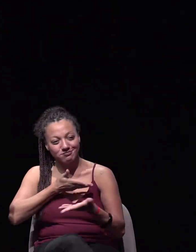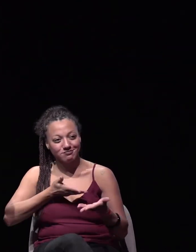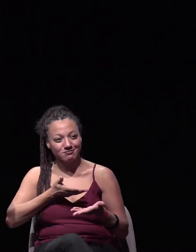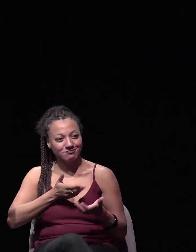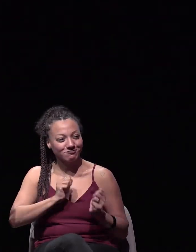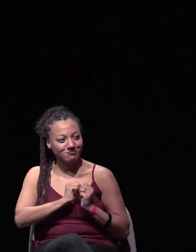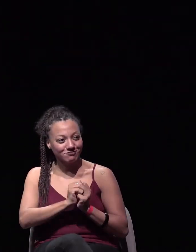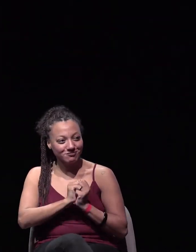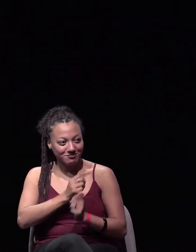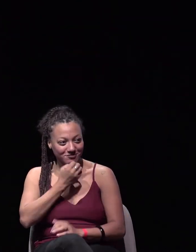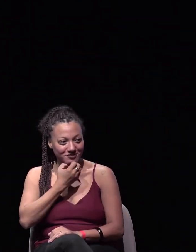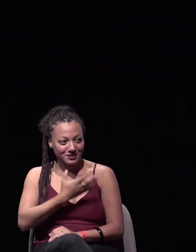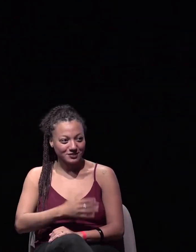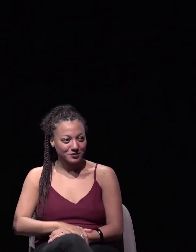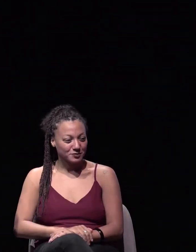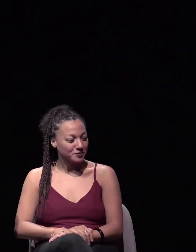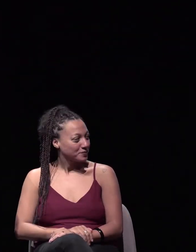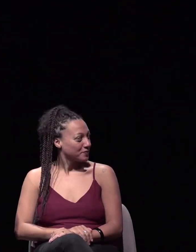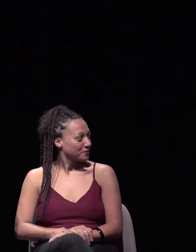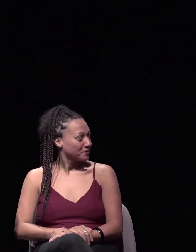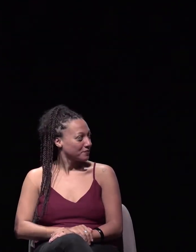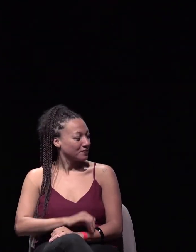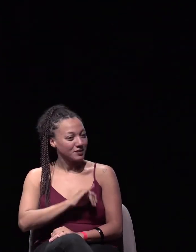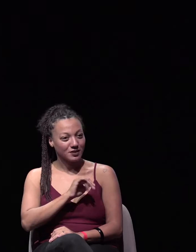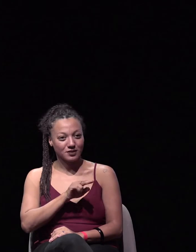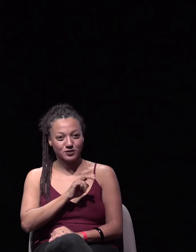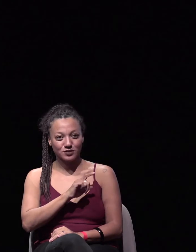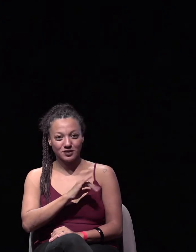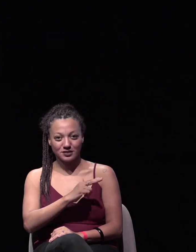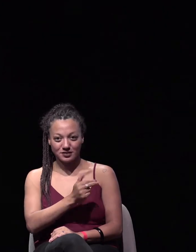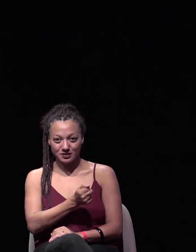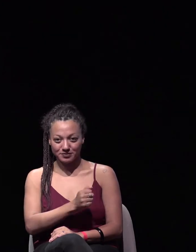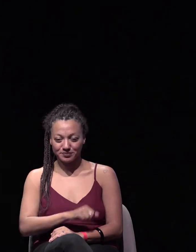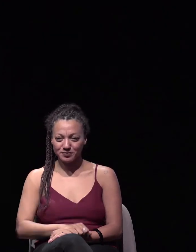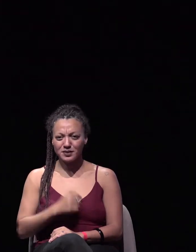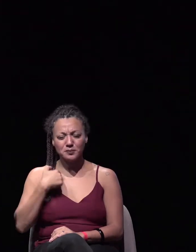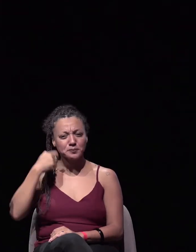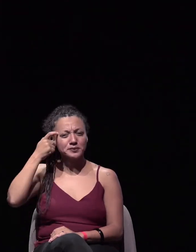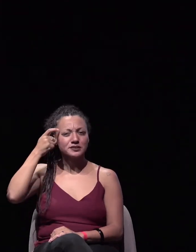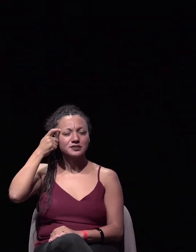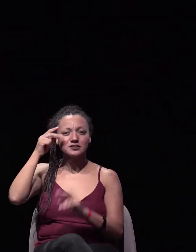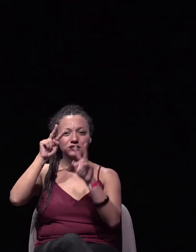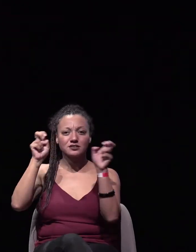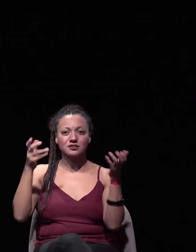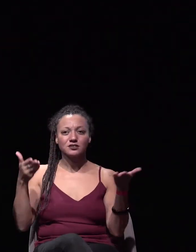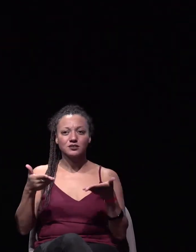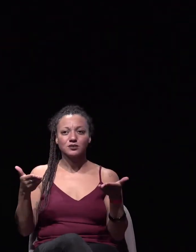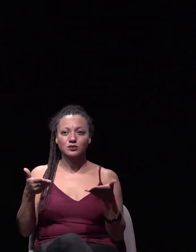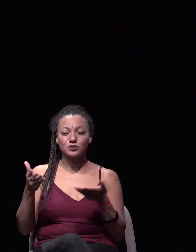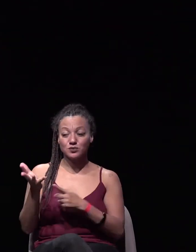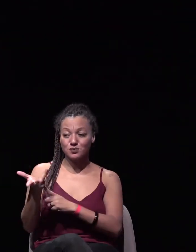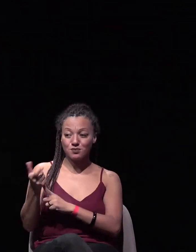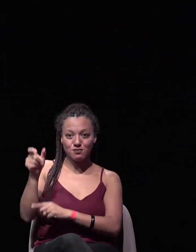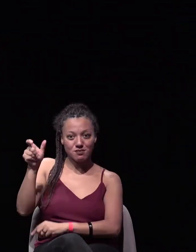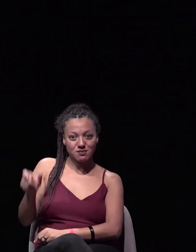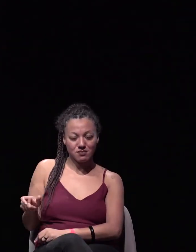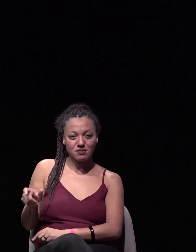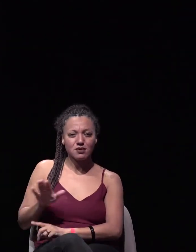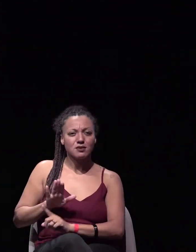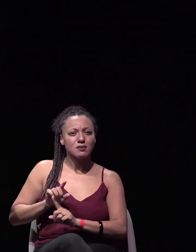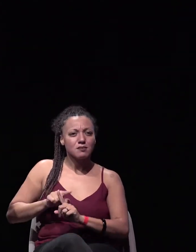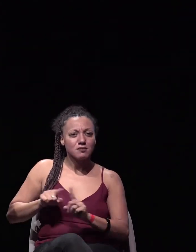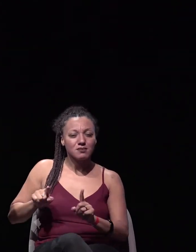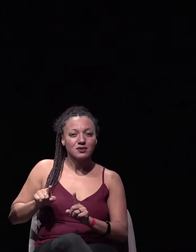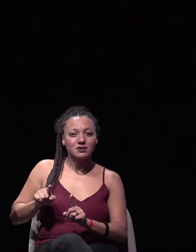companhia com Juliana. Eu pensei em falar hoje sobre um artista, mas, na verdade, usando